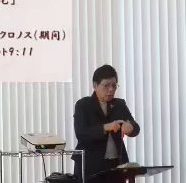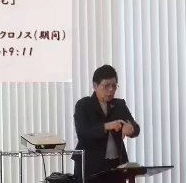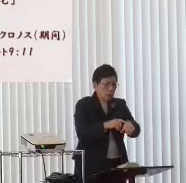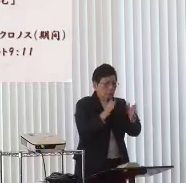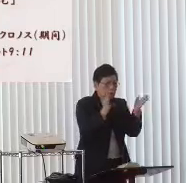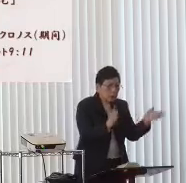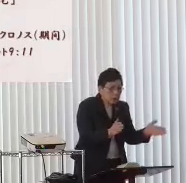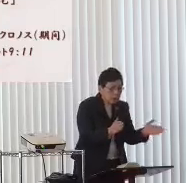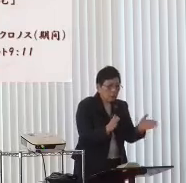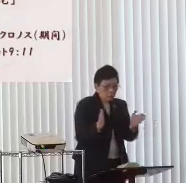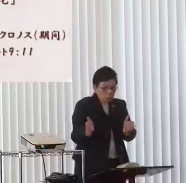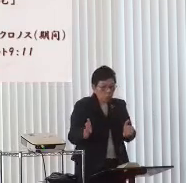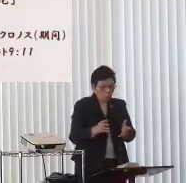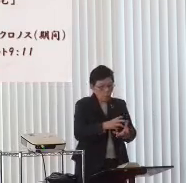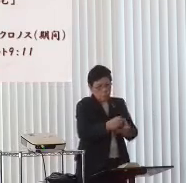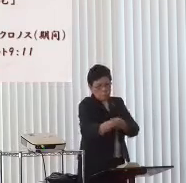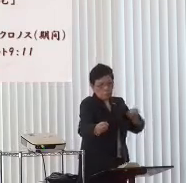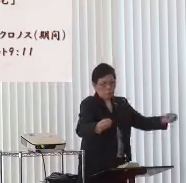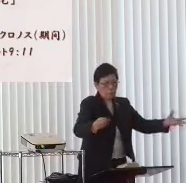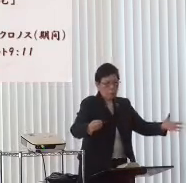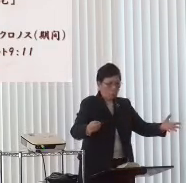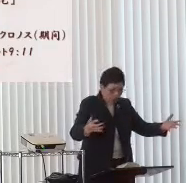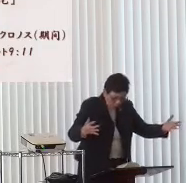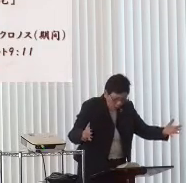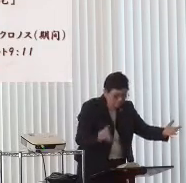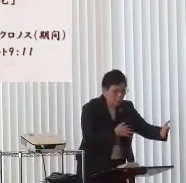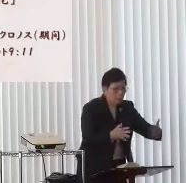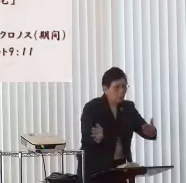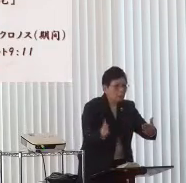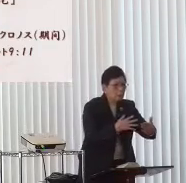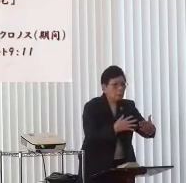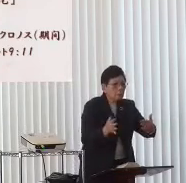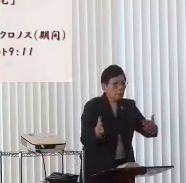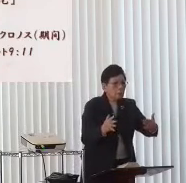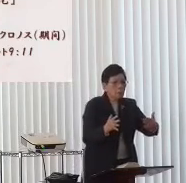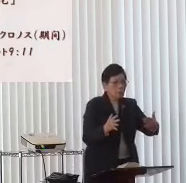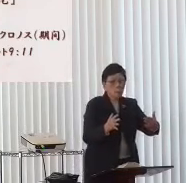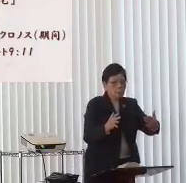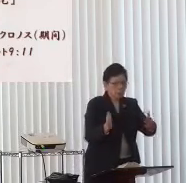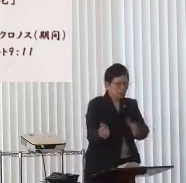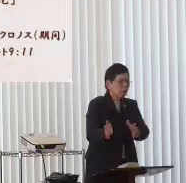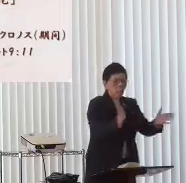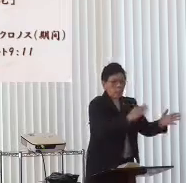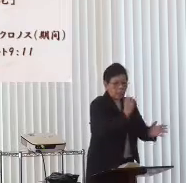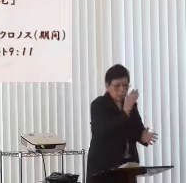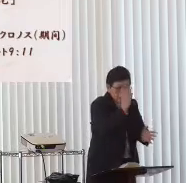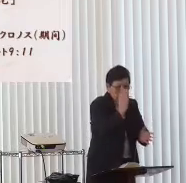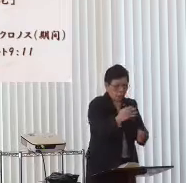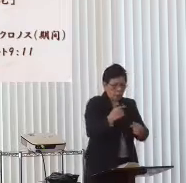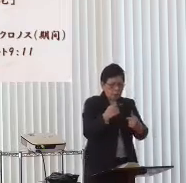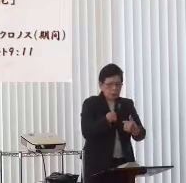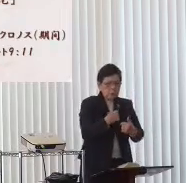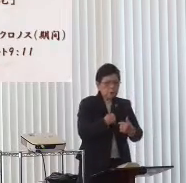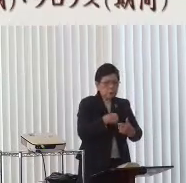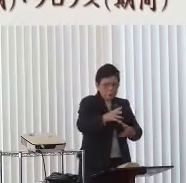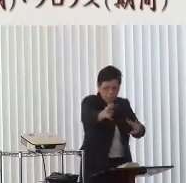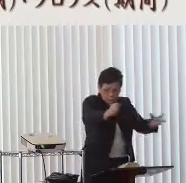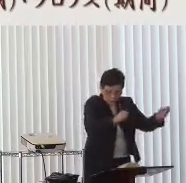手を離れているから、これを自分の手元に買い戻しなさい、自分の管理下に置きな